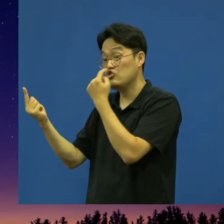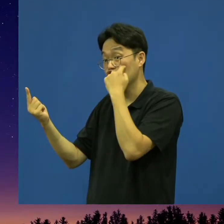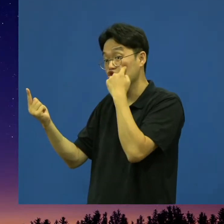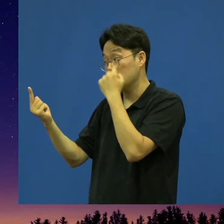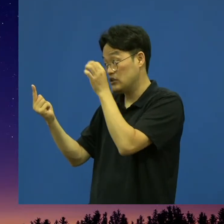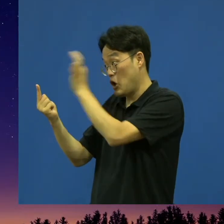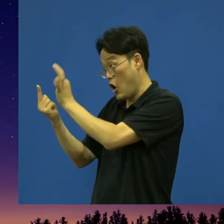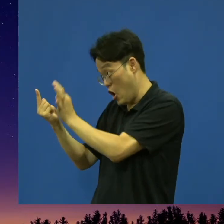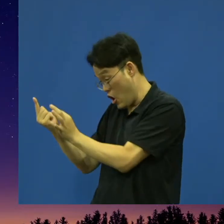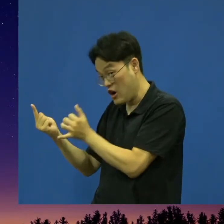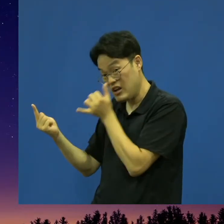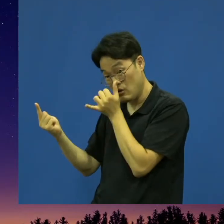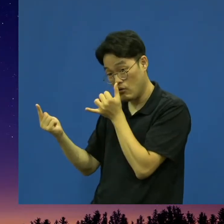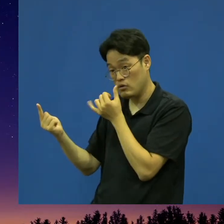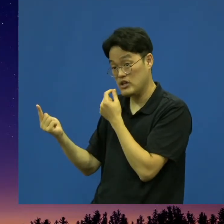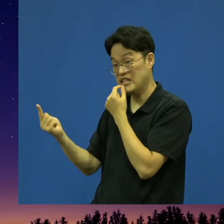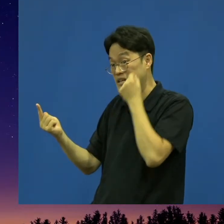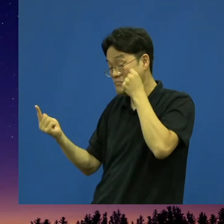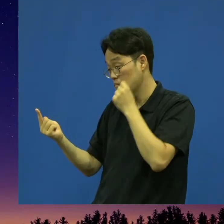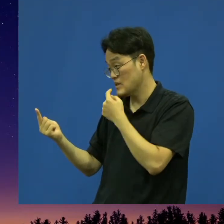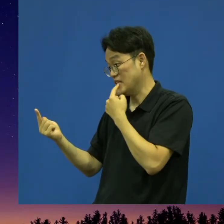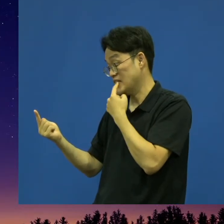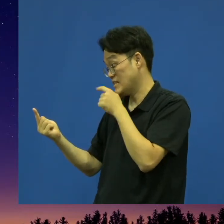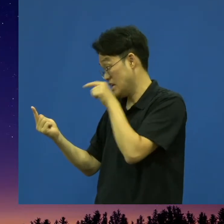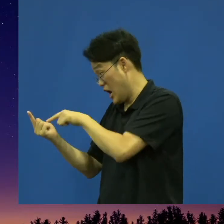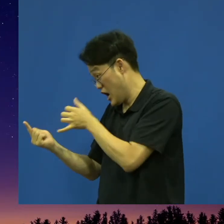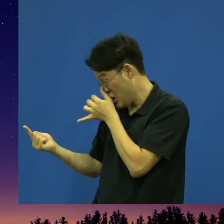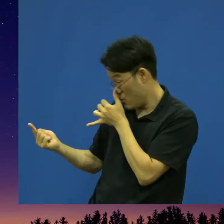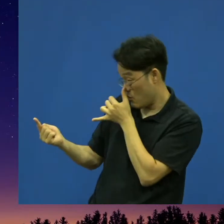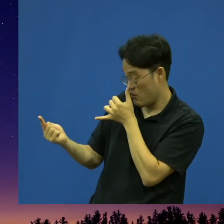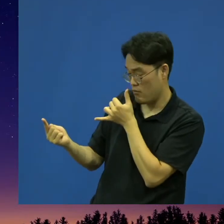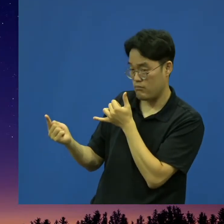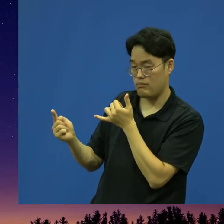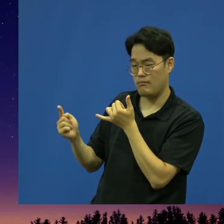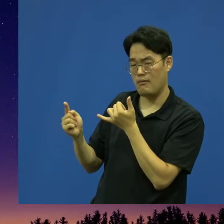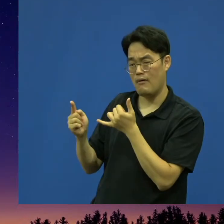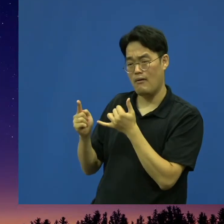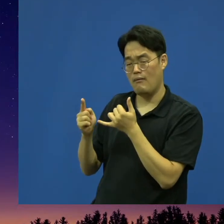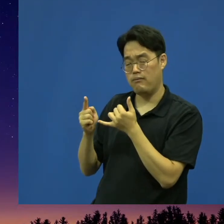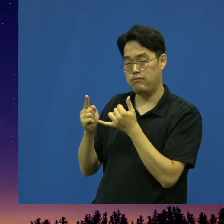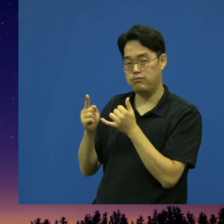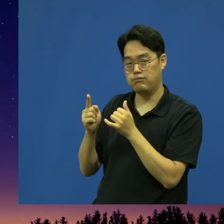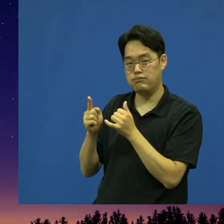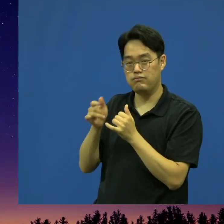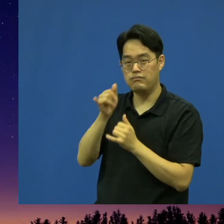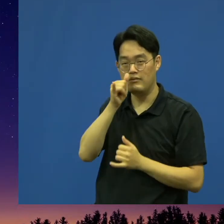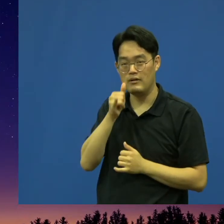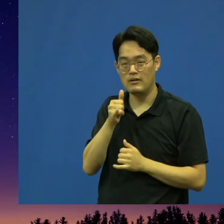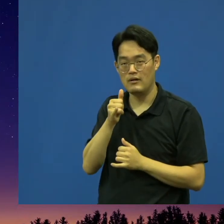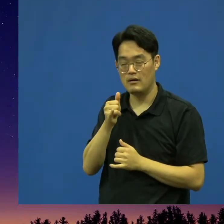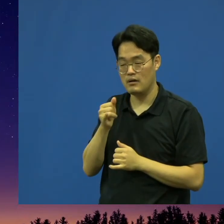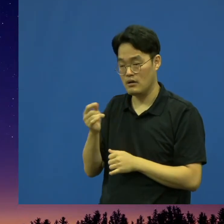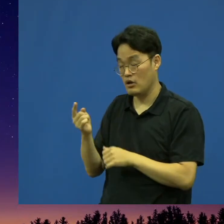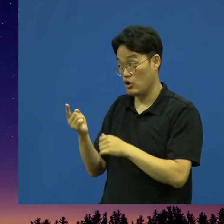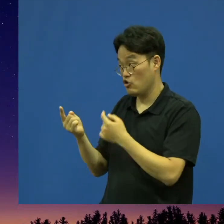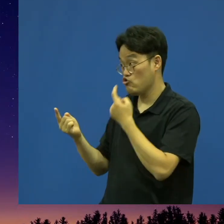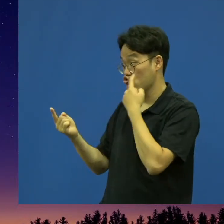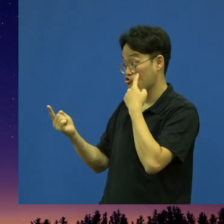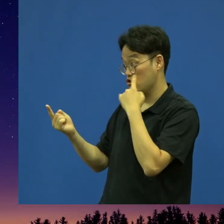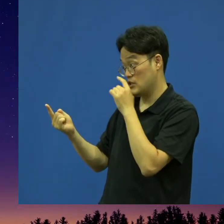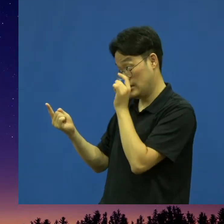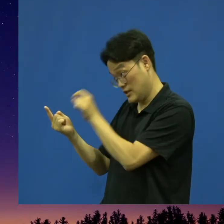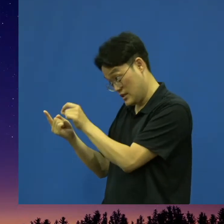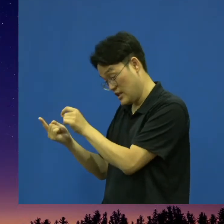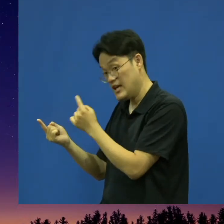있고 그 모양이 그의 동류보다 커 보이더라. 여러분, 눈이 있다는 것은 아주 총명하다는 것을